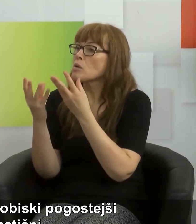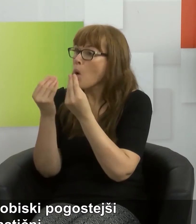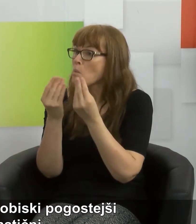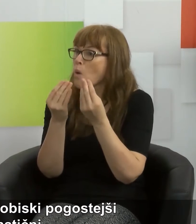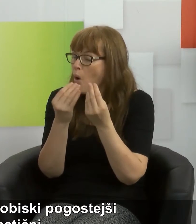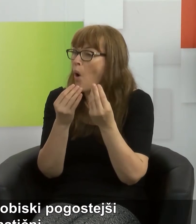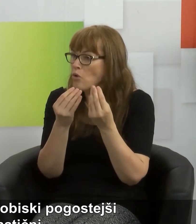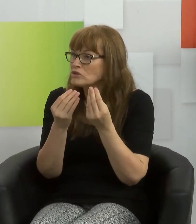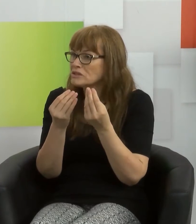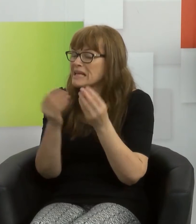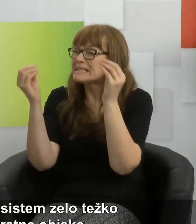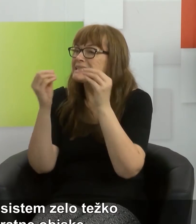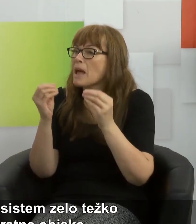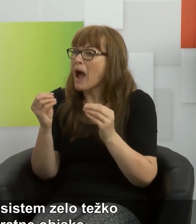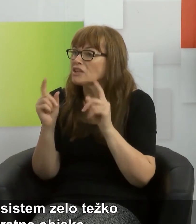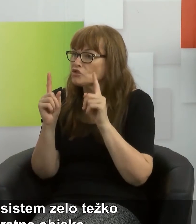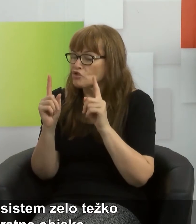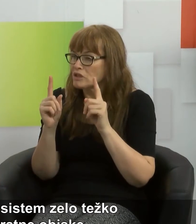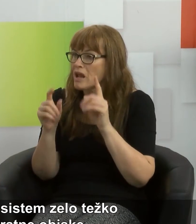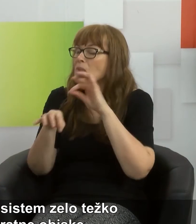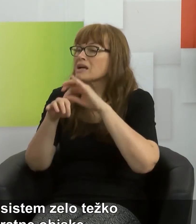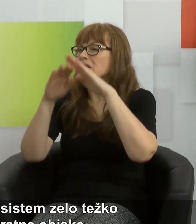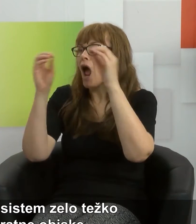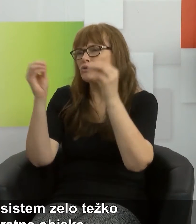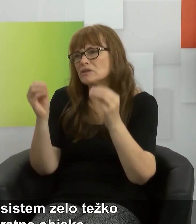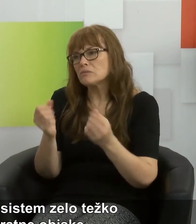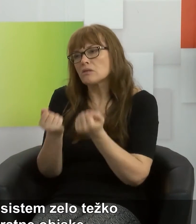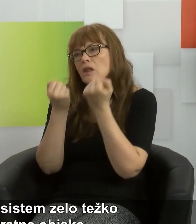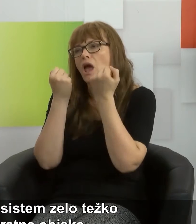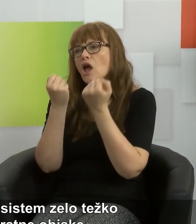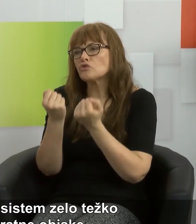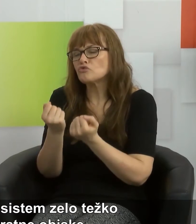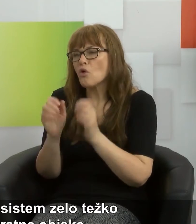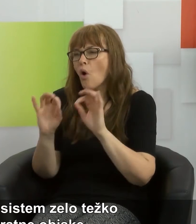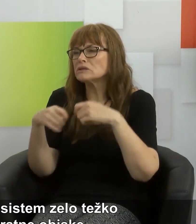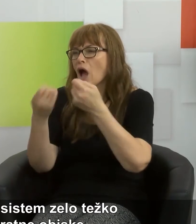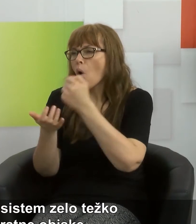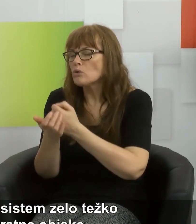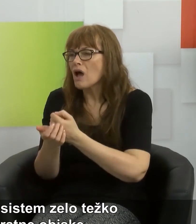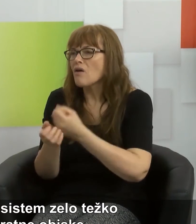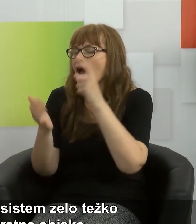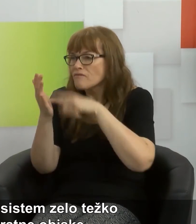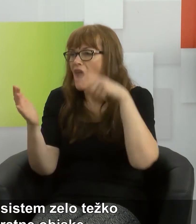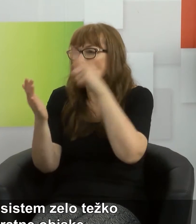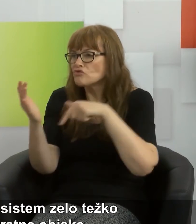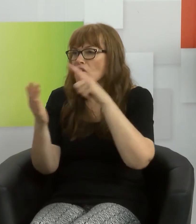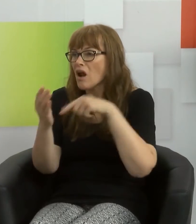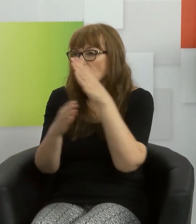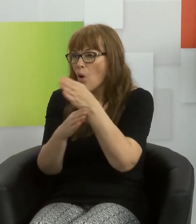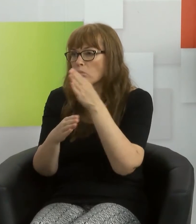pogostejši, sistematični, vendar zdravstveni sistem zelo težko zagotavlja večkratne